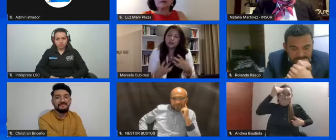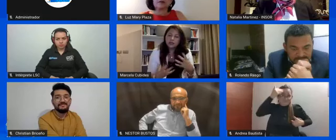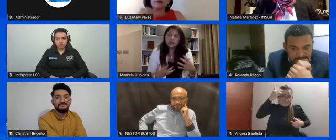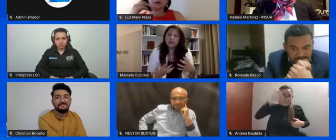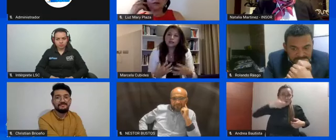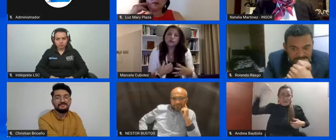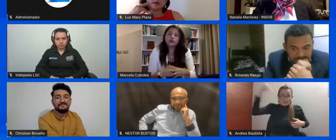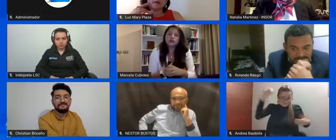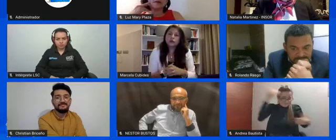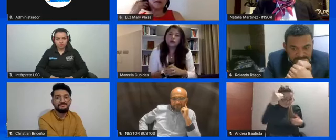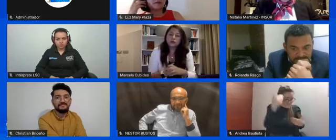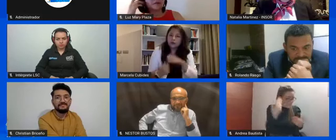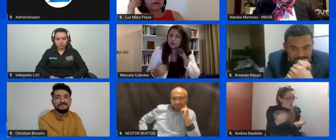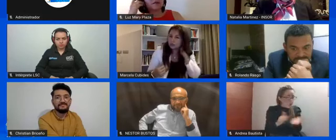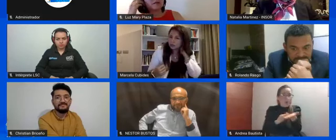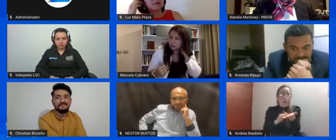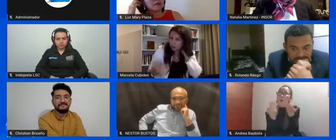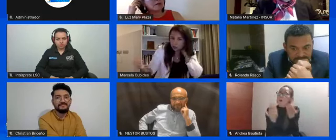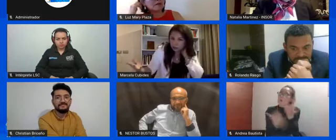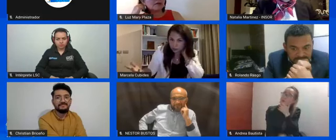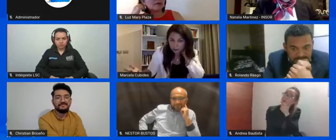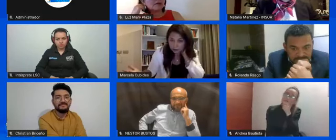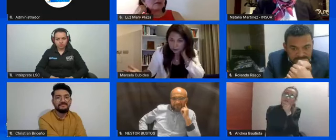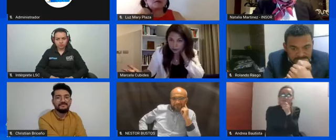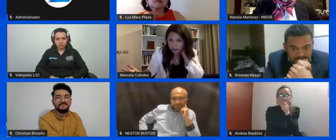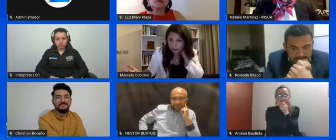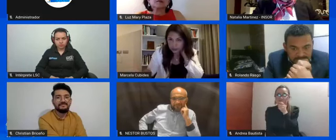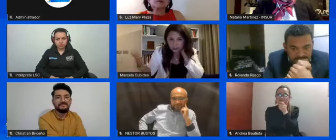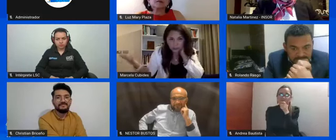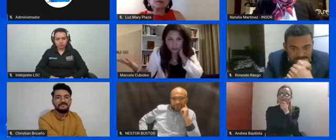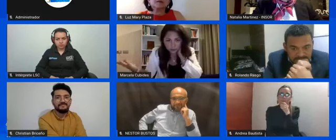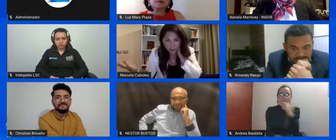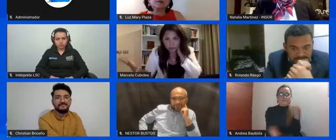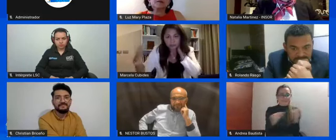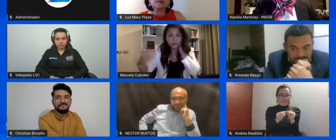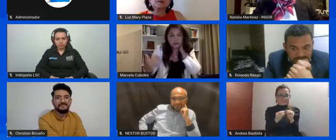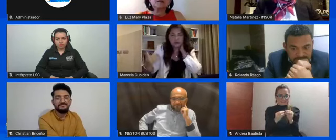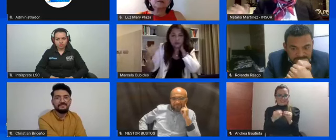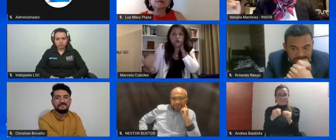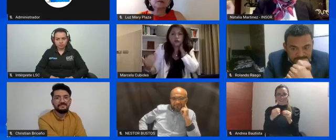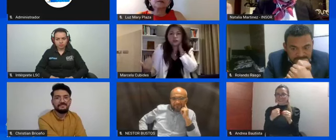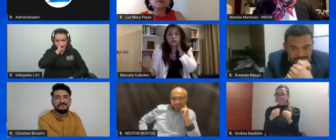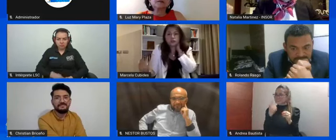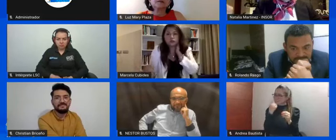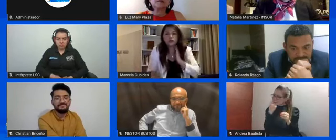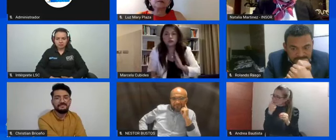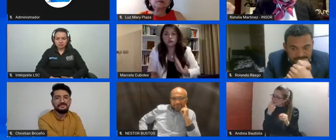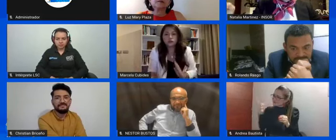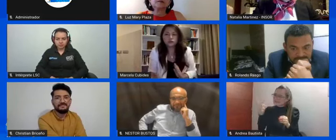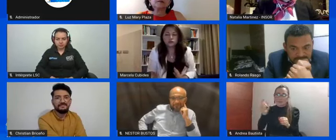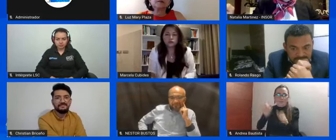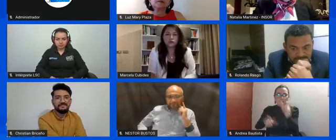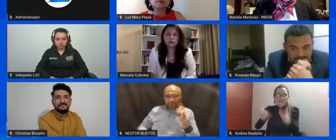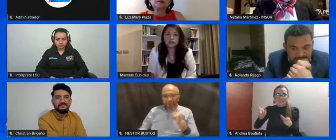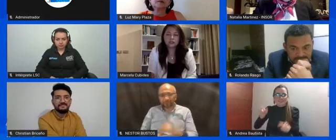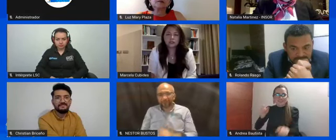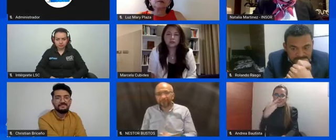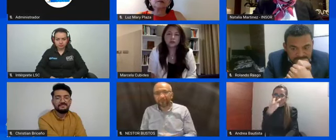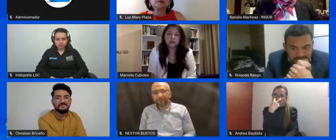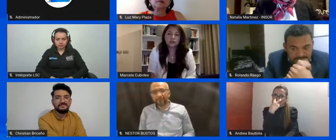propósito y se unía un poco con el modelo de cómo estudiaron las personas ciegas por radio. Ellos muchos hicieron